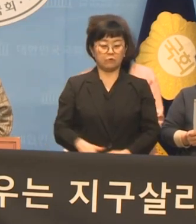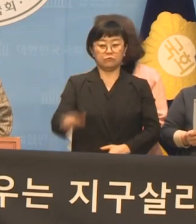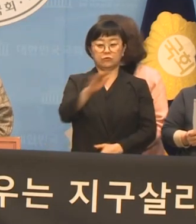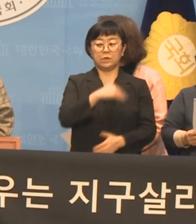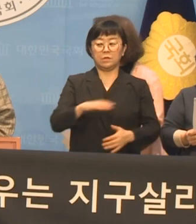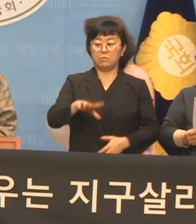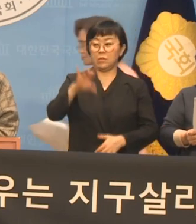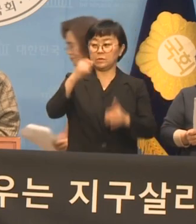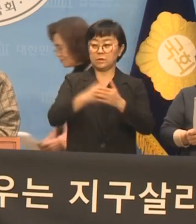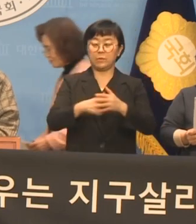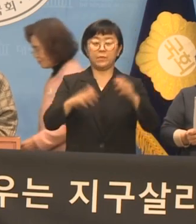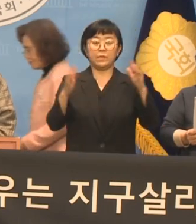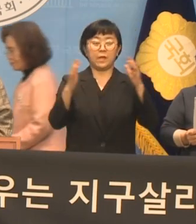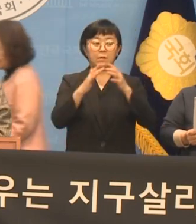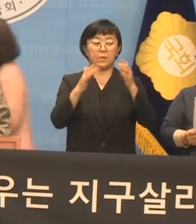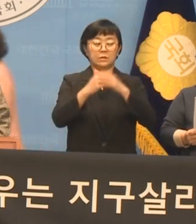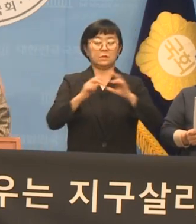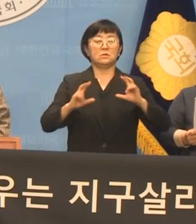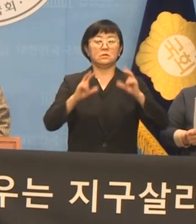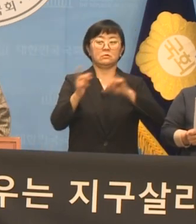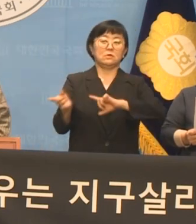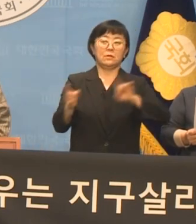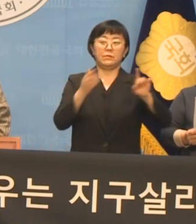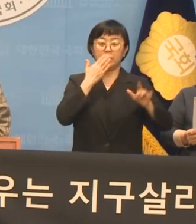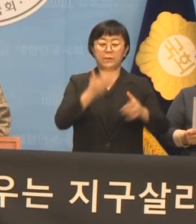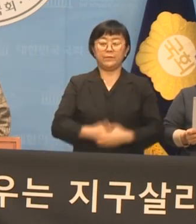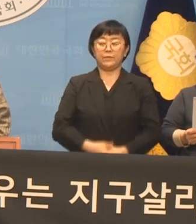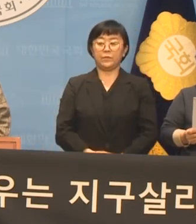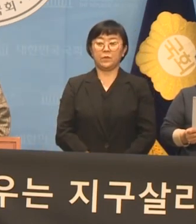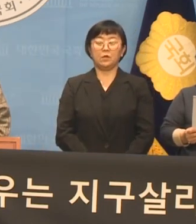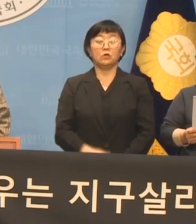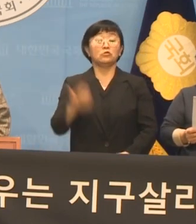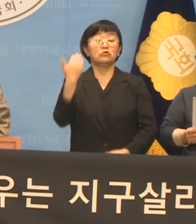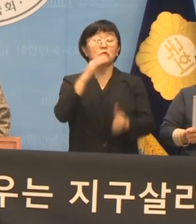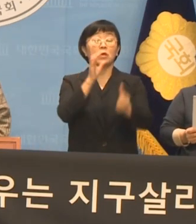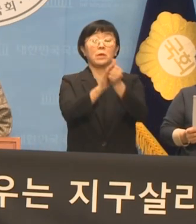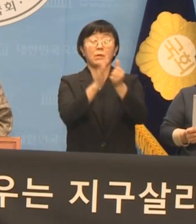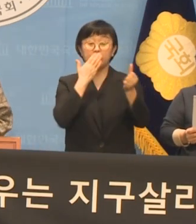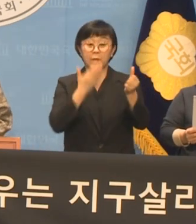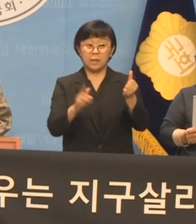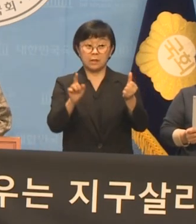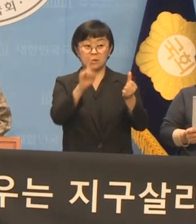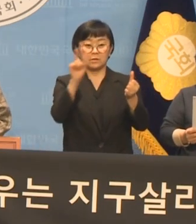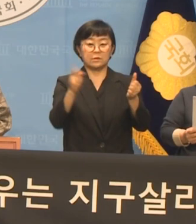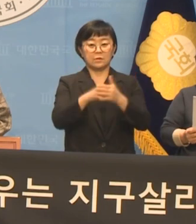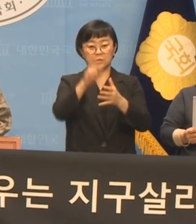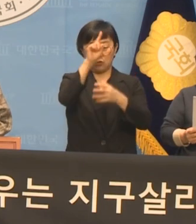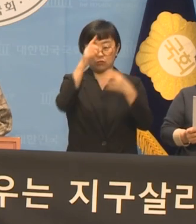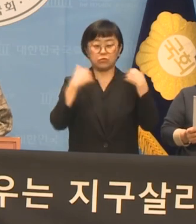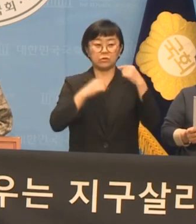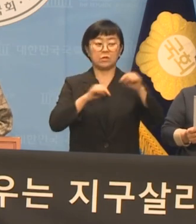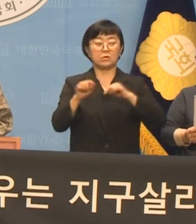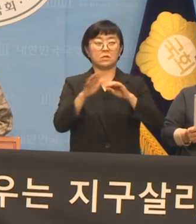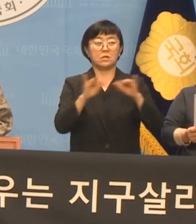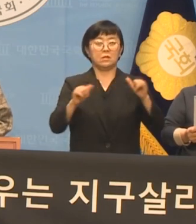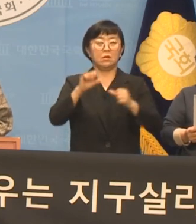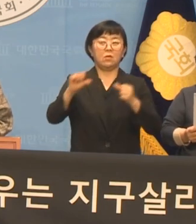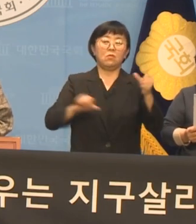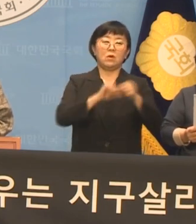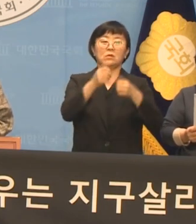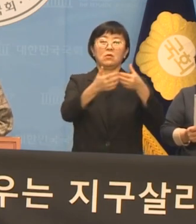우리가 먼저 사이버상에서 지구를 살립시다. 누구에게 지구를 맡길 것인가? 정부, 정치인,